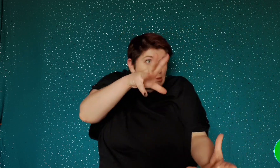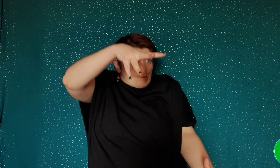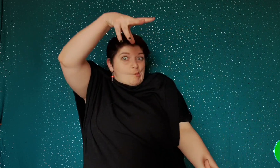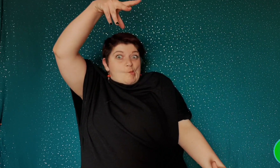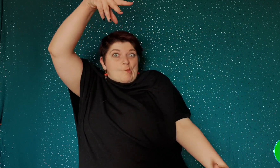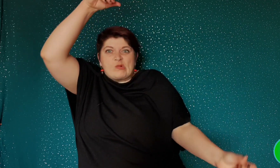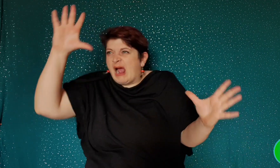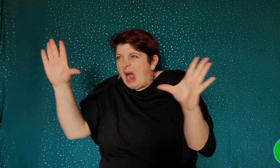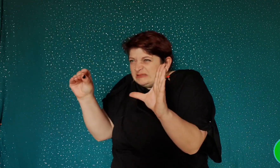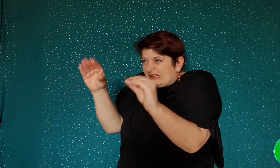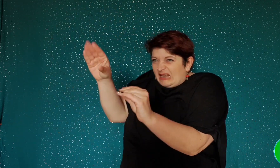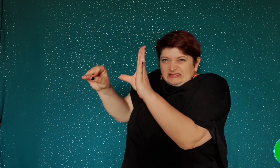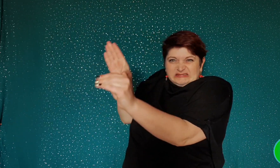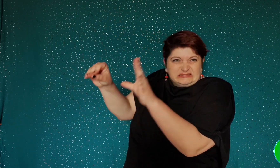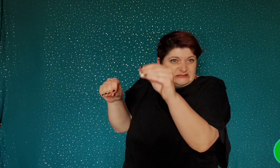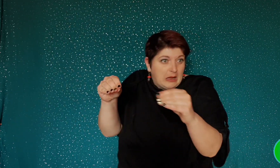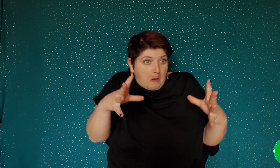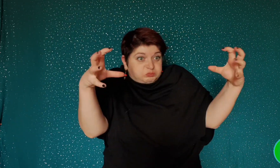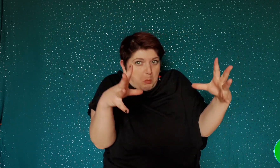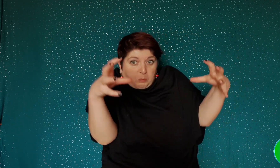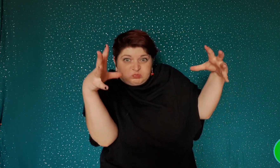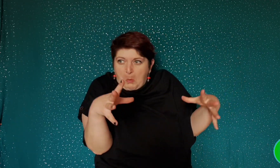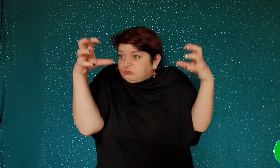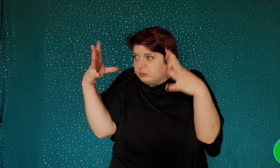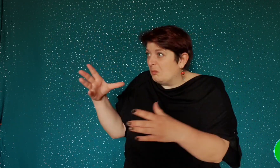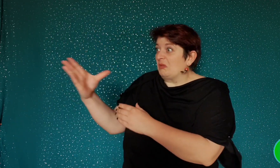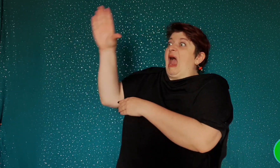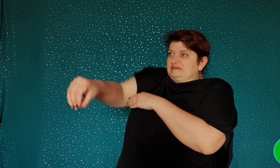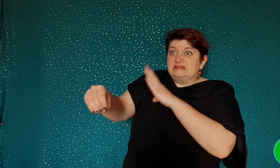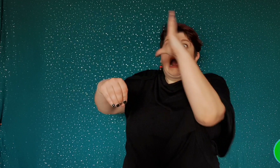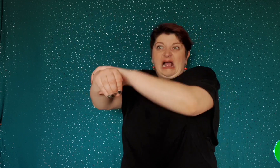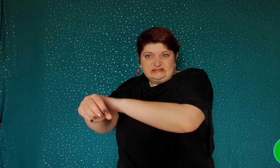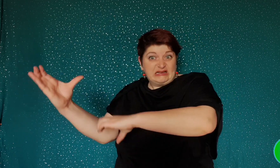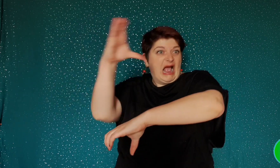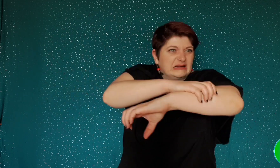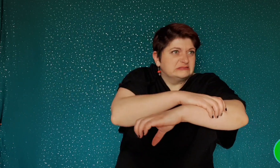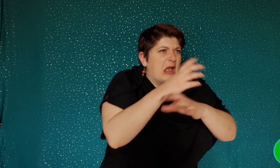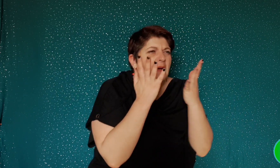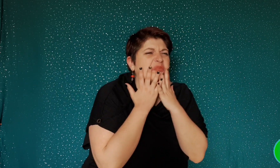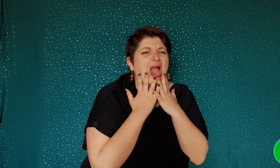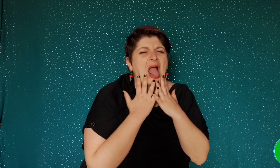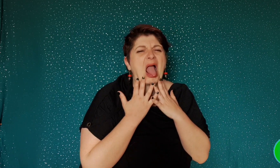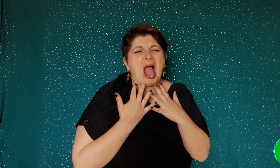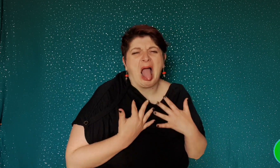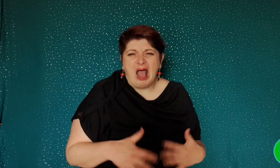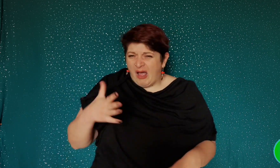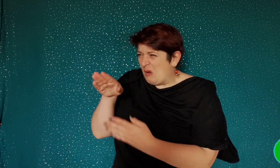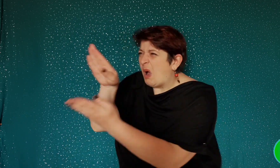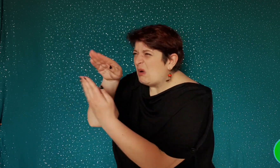s'étiraient, pinçaient, palpaient, mordillaient et bavaient, qui aboyaient, piétinaient et